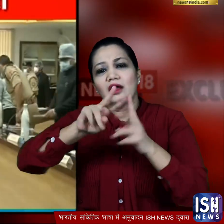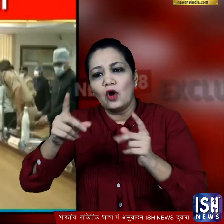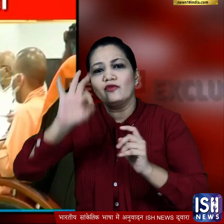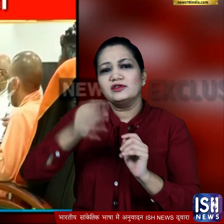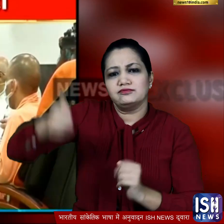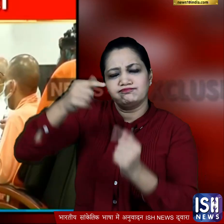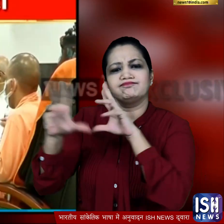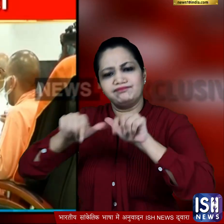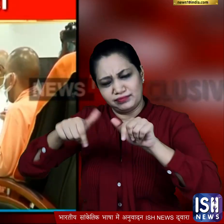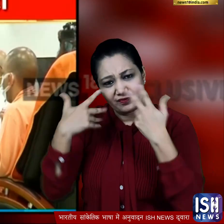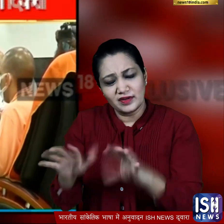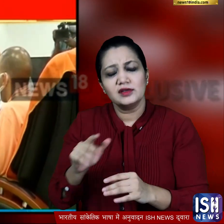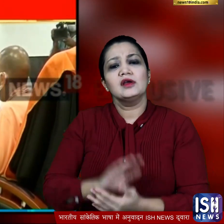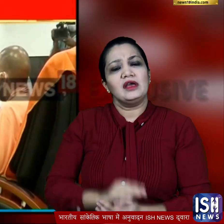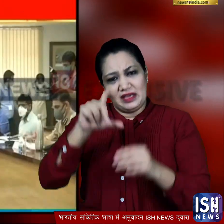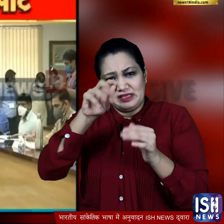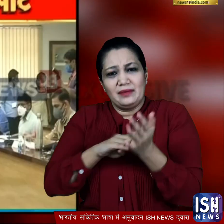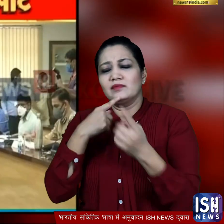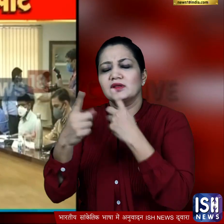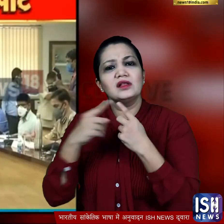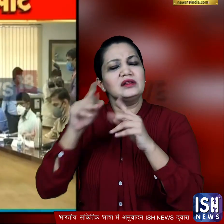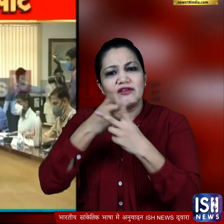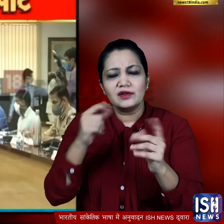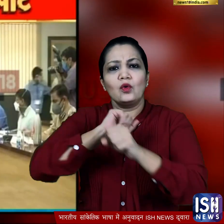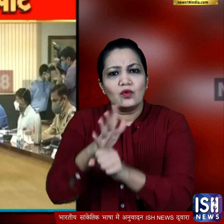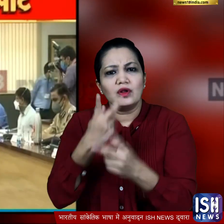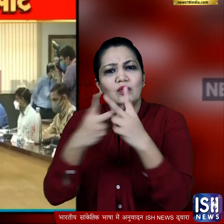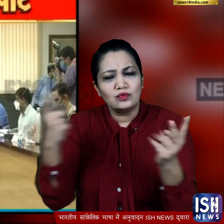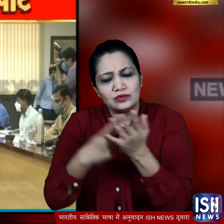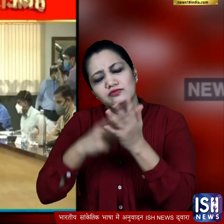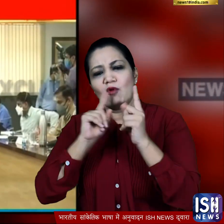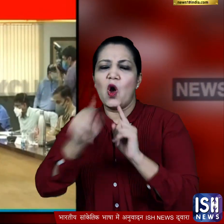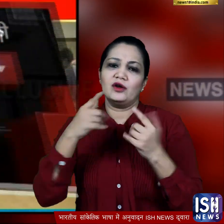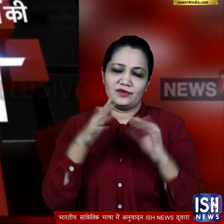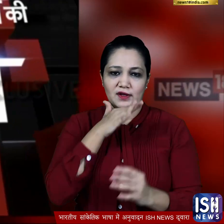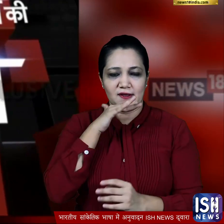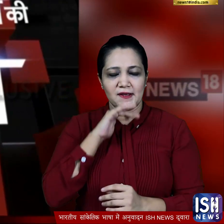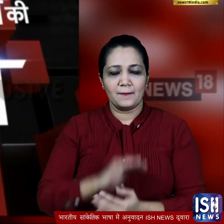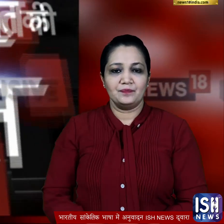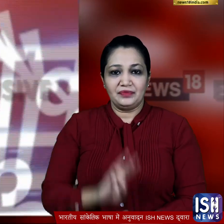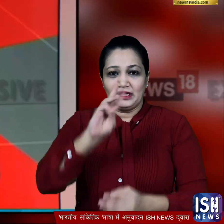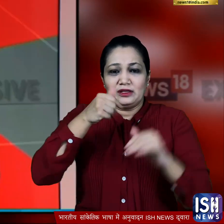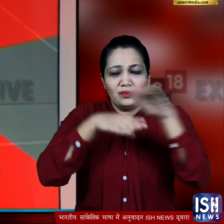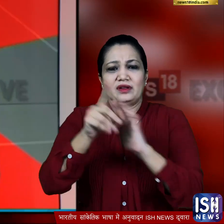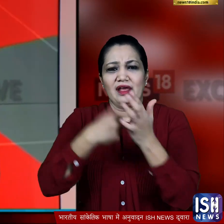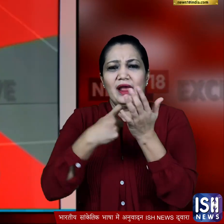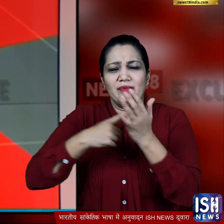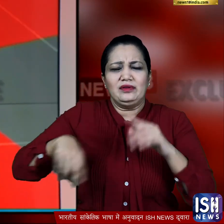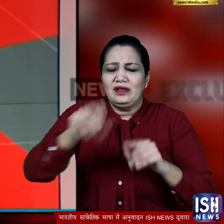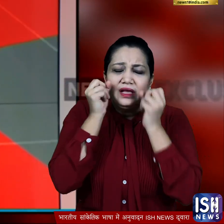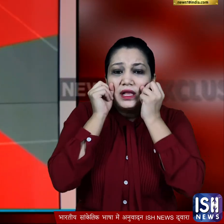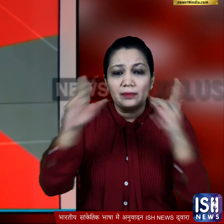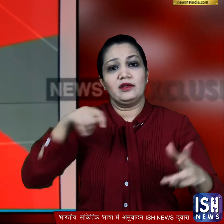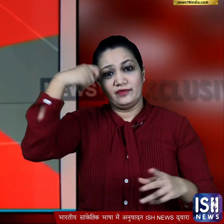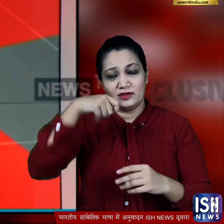साथ बैठक भी की। इस बैठक में भी सीएम ने कोरोना से निपटने के लिए सभी जरूरी कदम उठाने के निर्देश दिए। छत्तीसगढ़ के रायपुर से एक